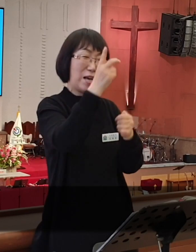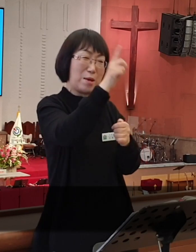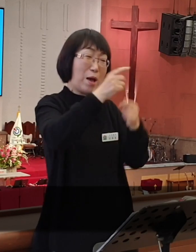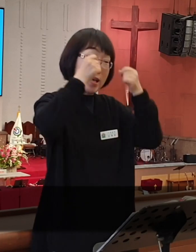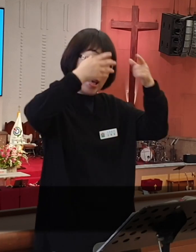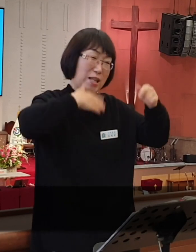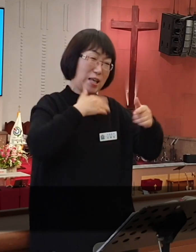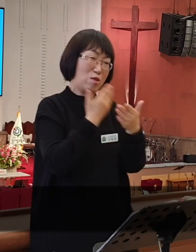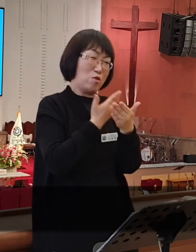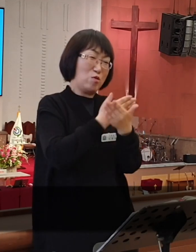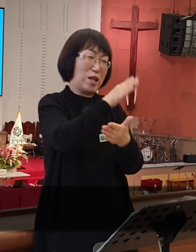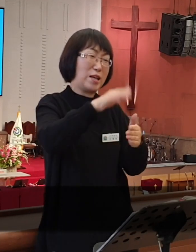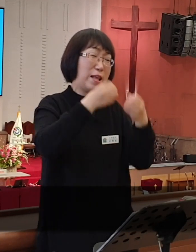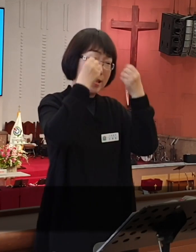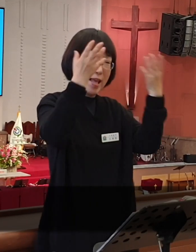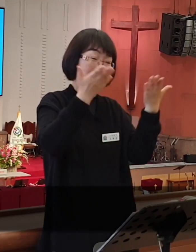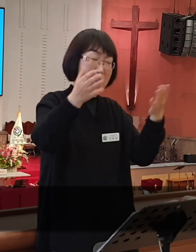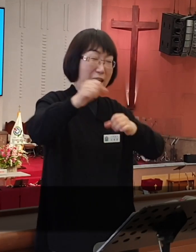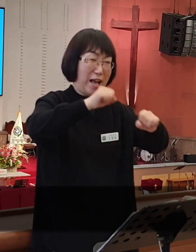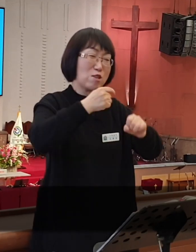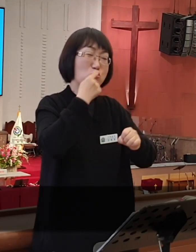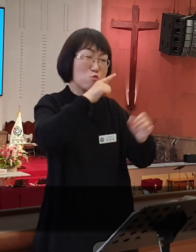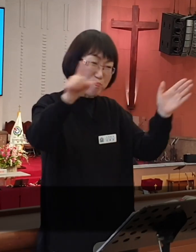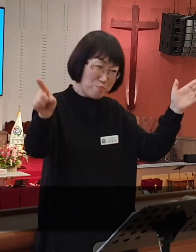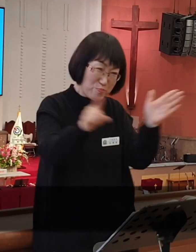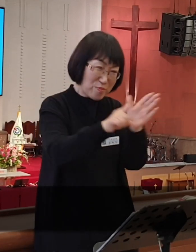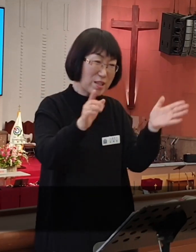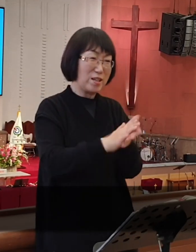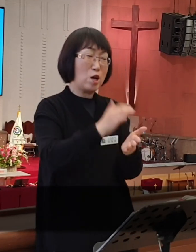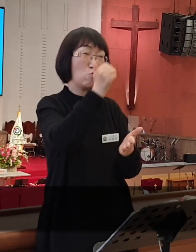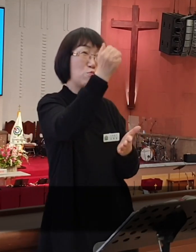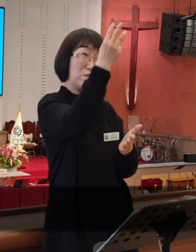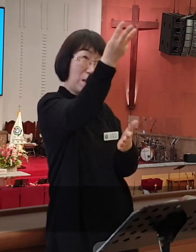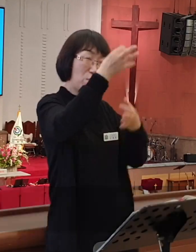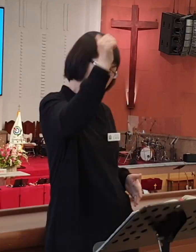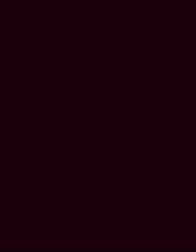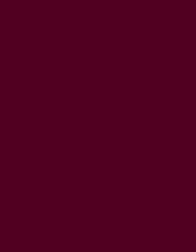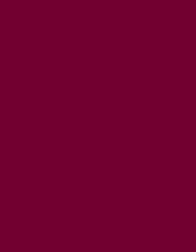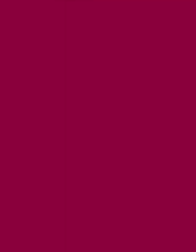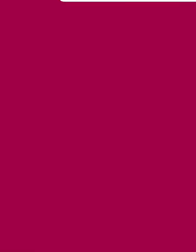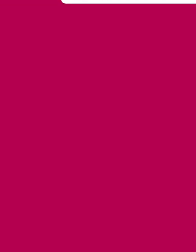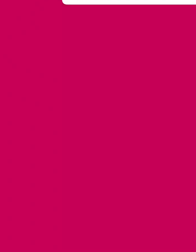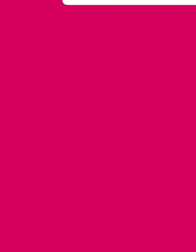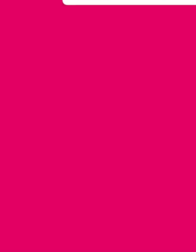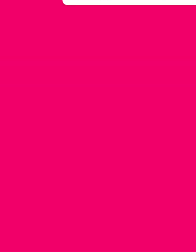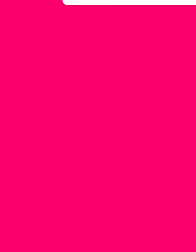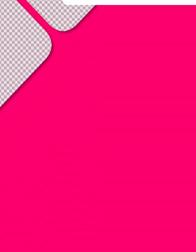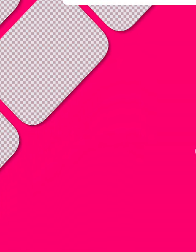한번 깨닫게 하시고 우리 가운데 새 일을 행하여 주실 줄 믿습니다. 주여 세 번 깨부르고 통성으로